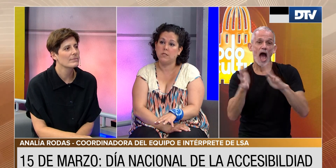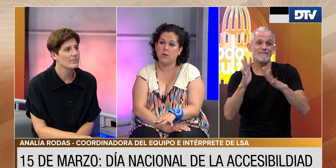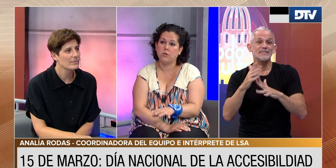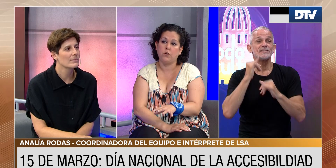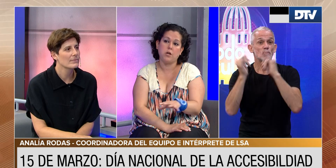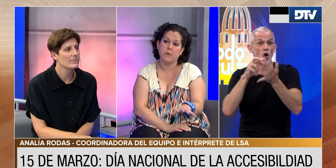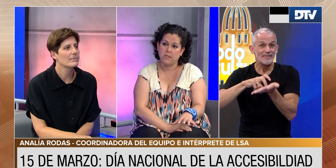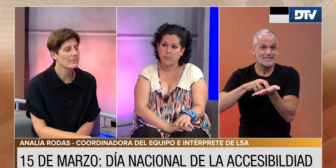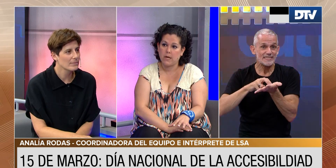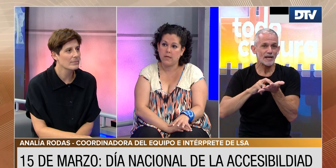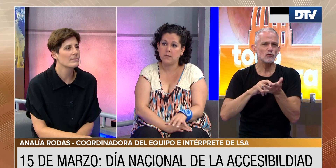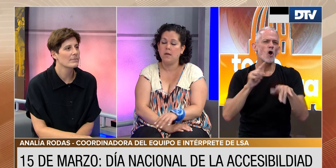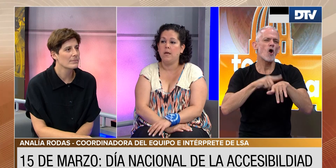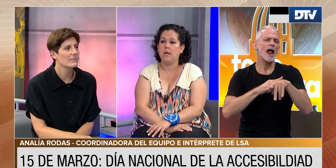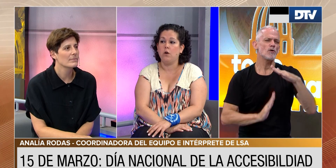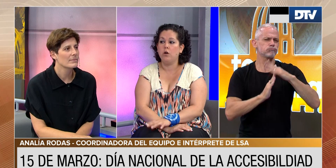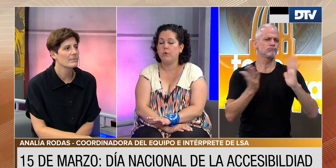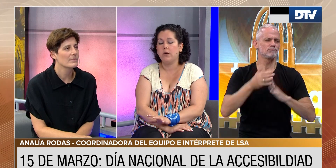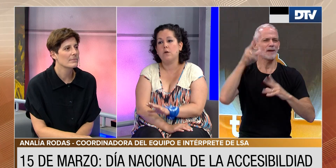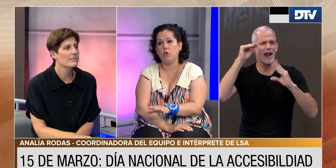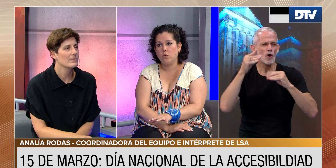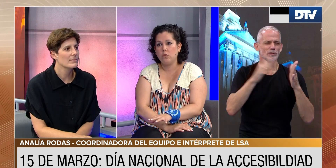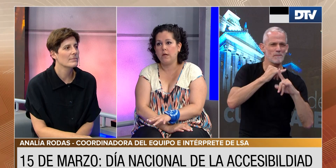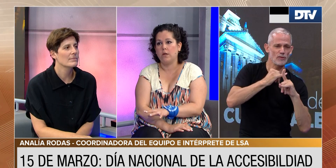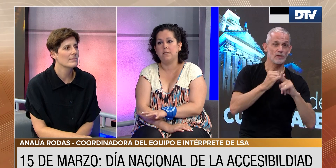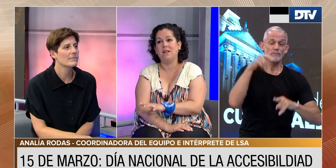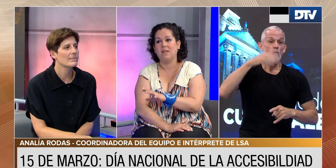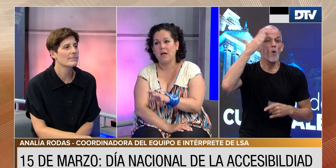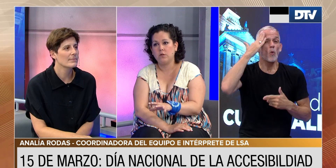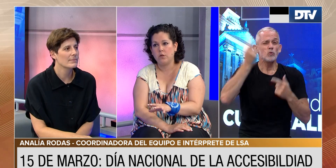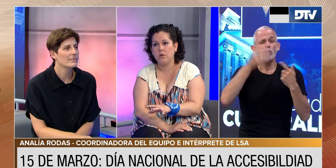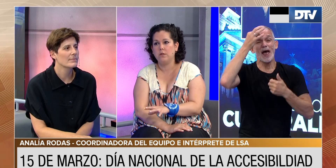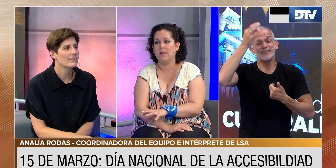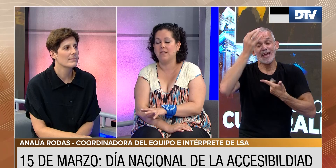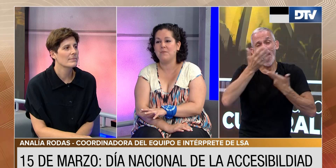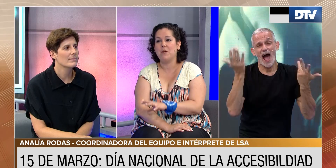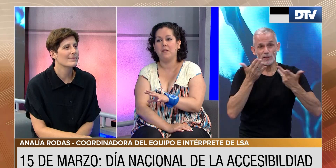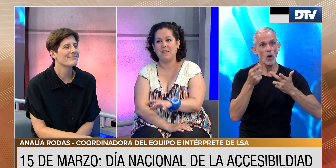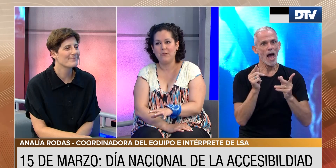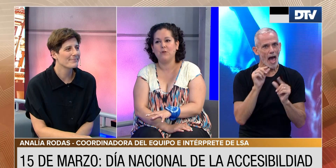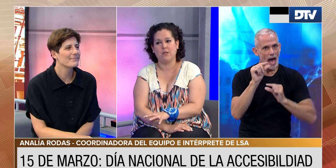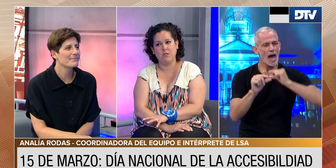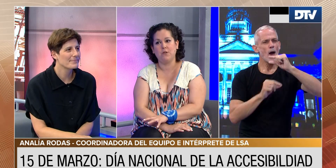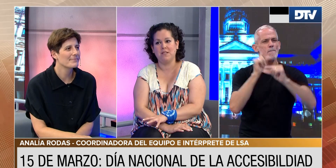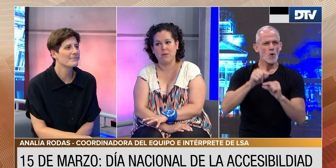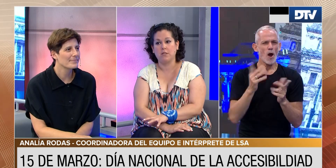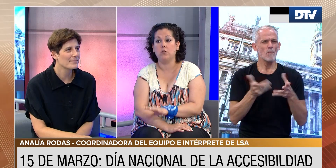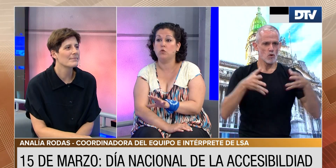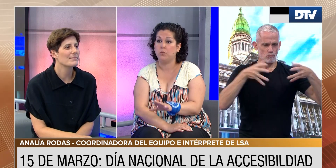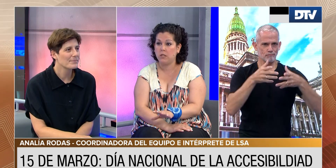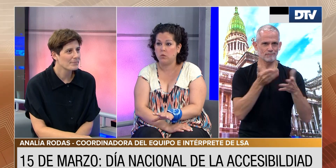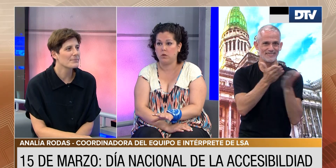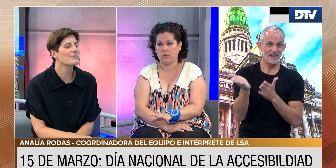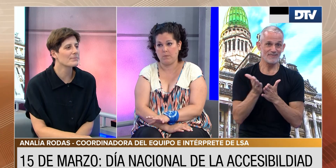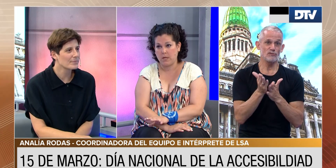los noticieros en horarios principales. Hoy por hoy la cultura, lo que es el teatro, se está implementando los servicios de interpretación